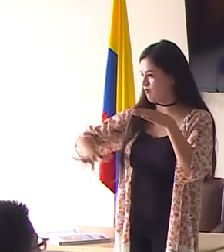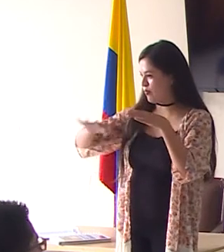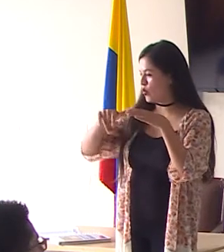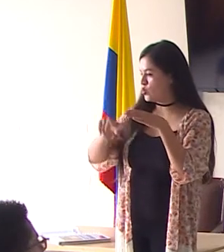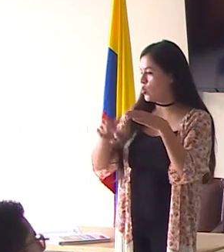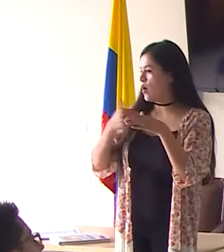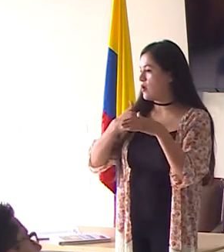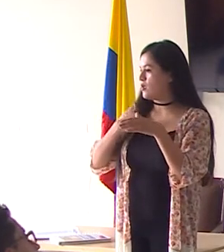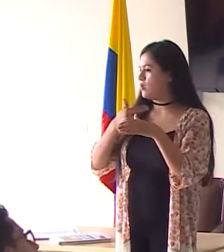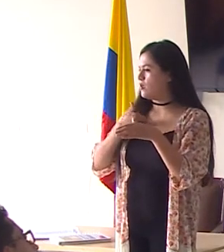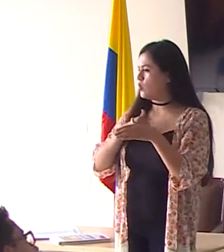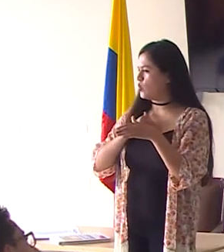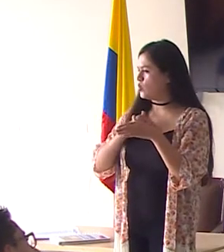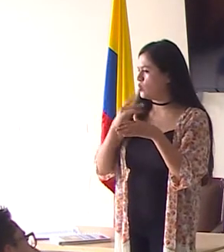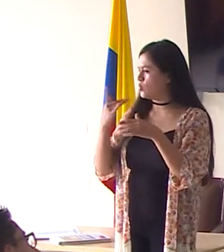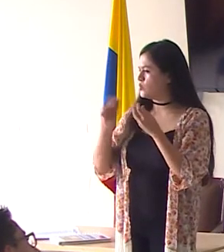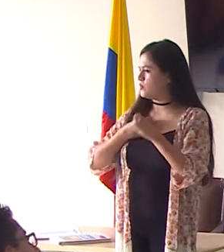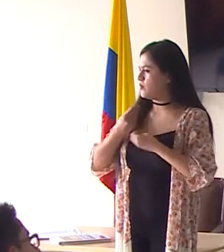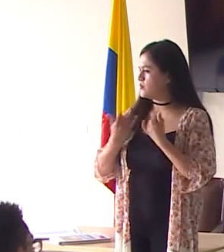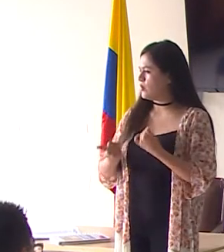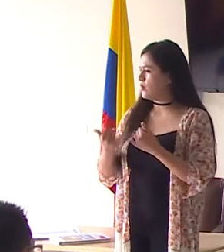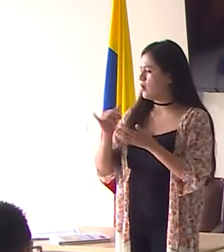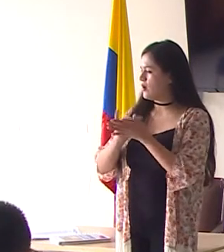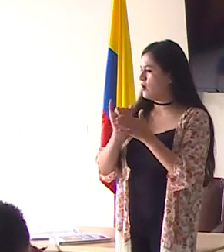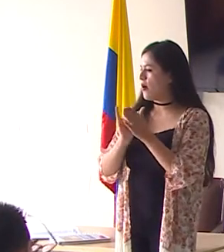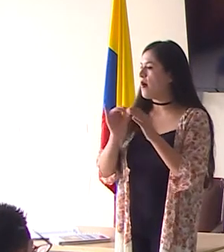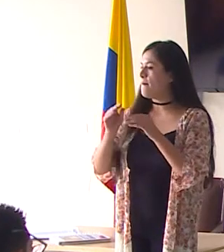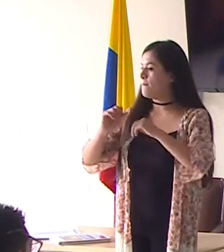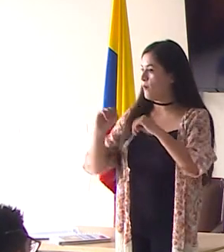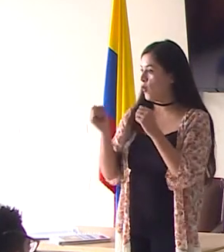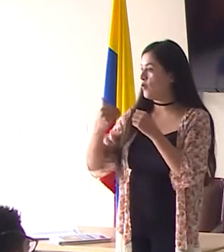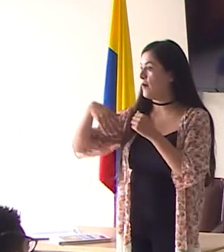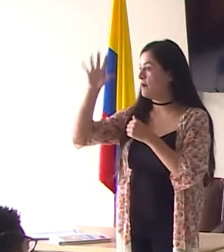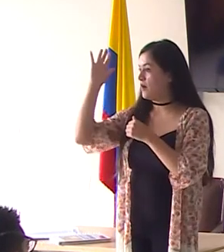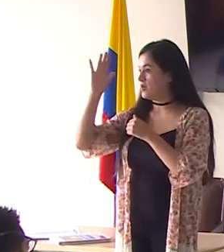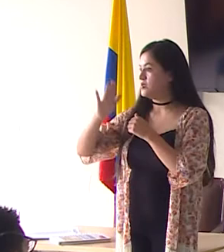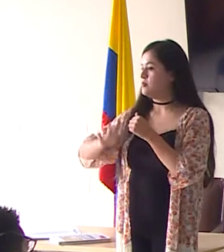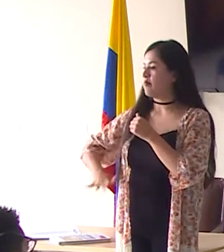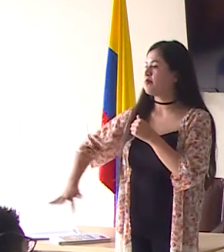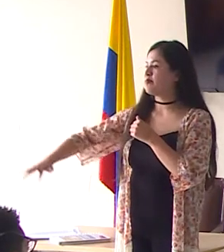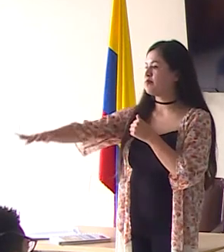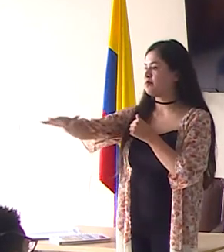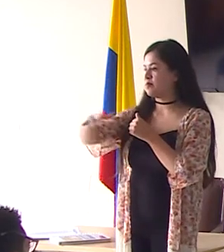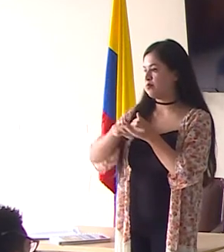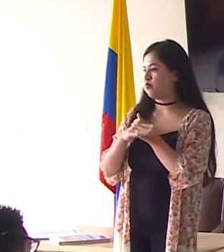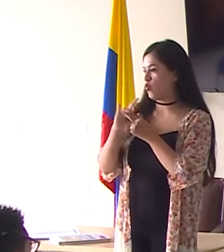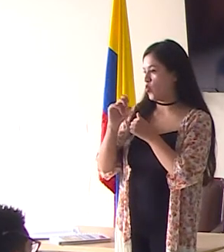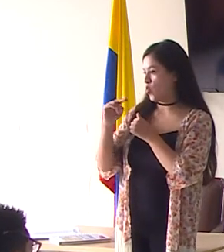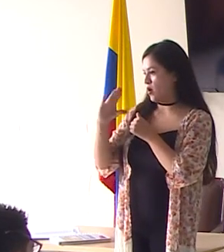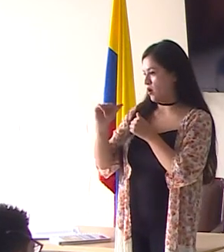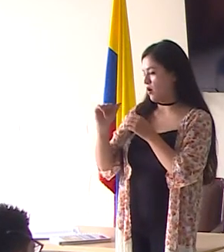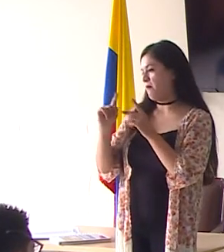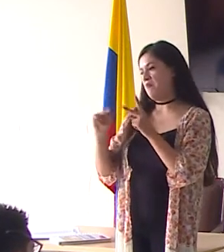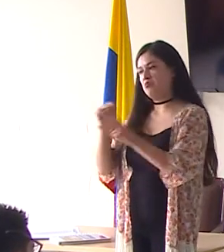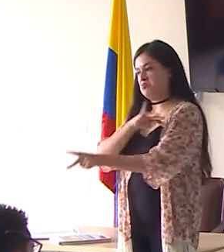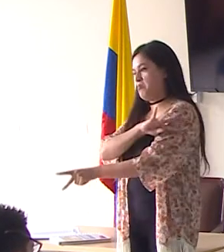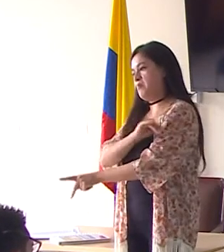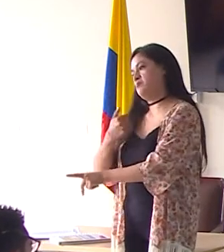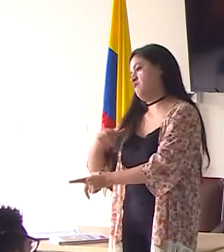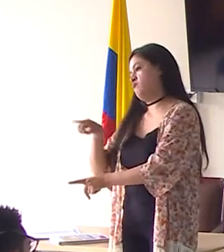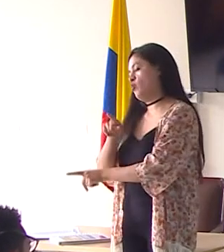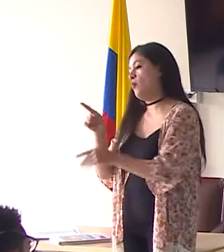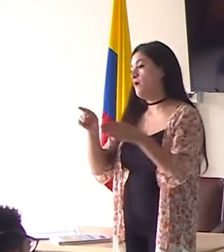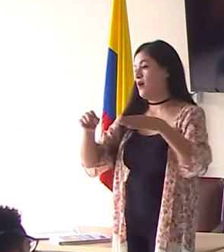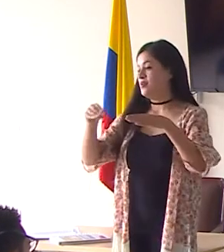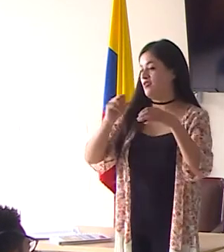de la cuenca salvo lo que les comentaba ahorita salvo la localidad de sumapaz el resto del distrito capital hace